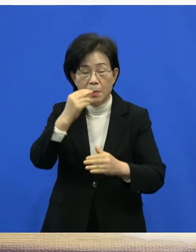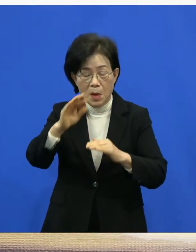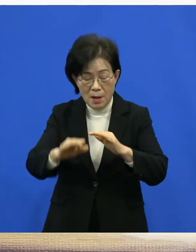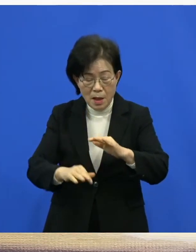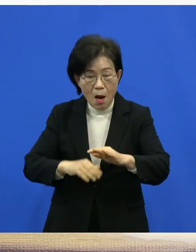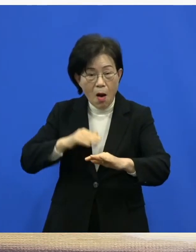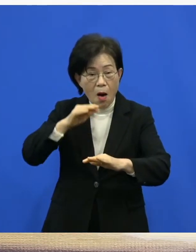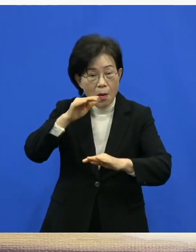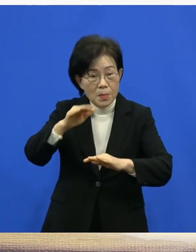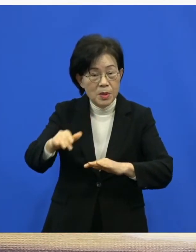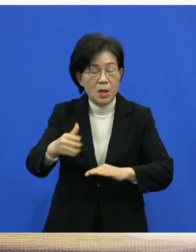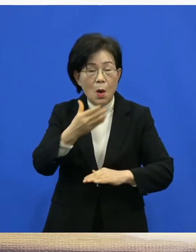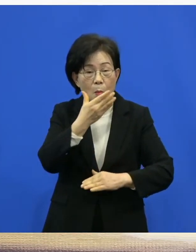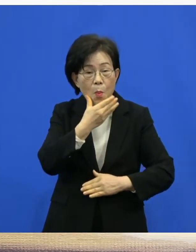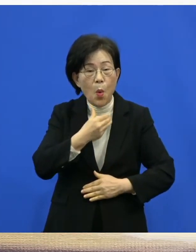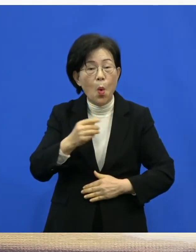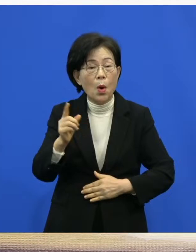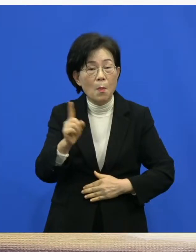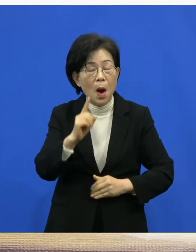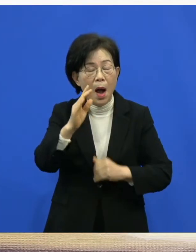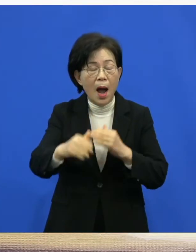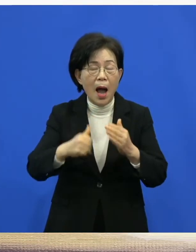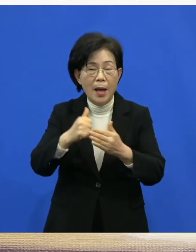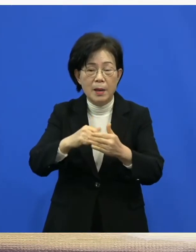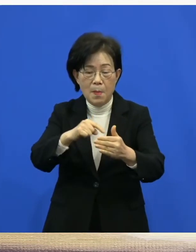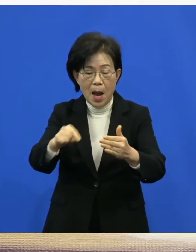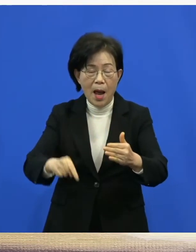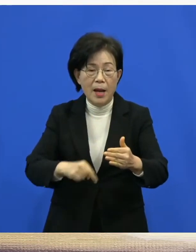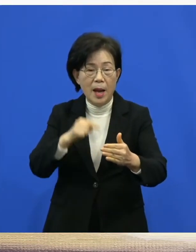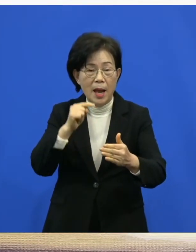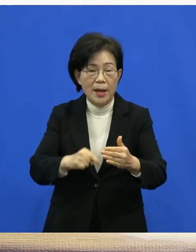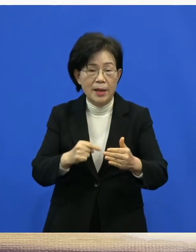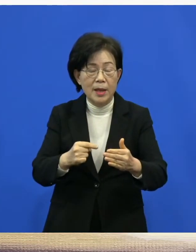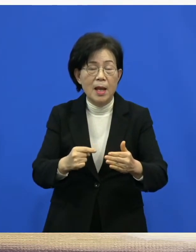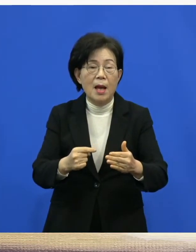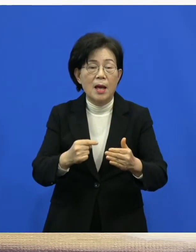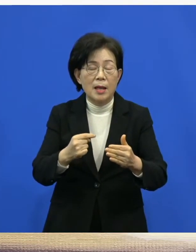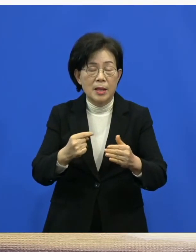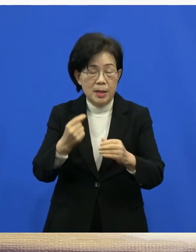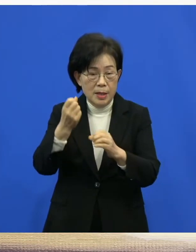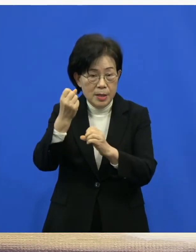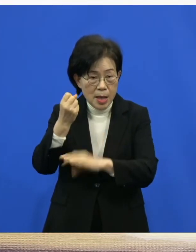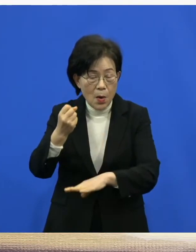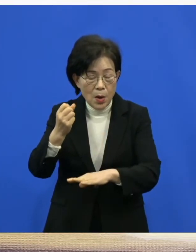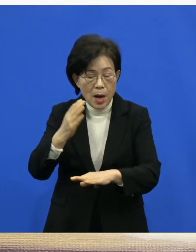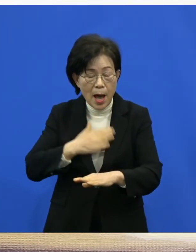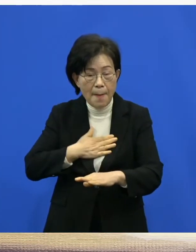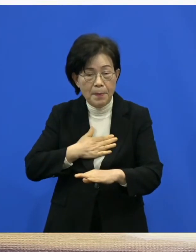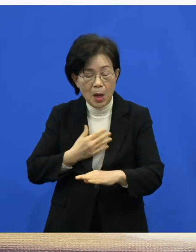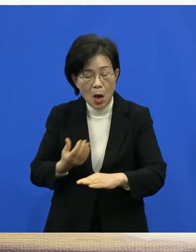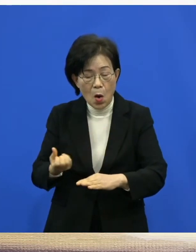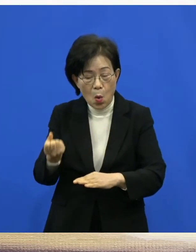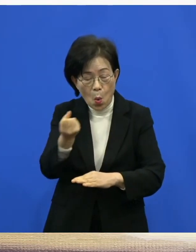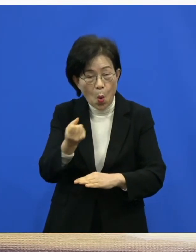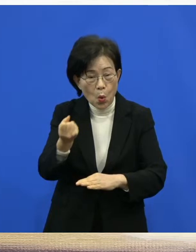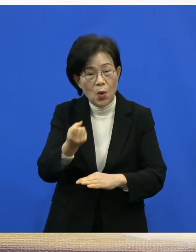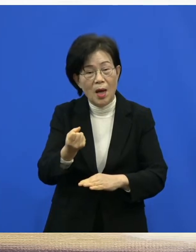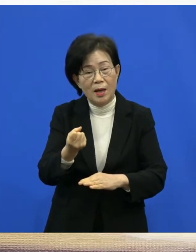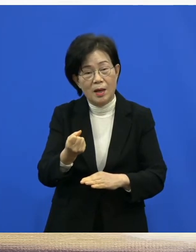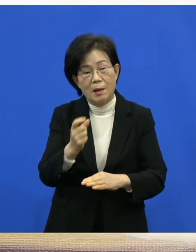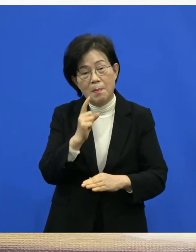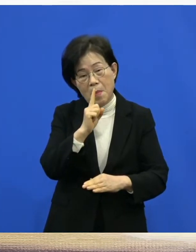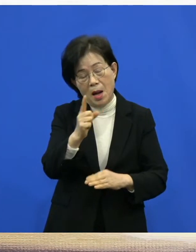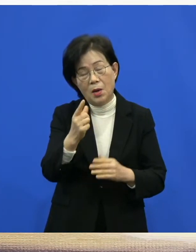말이죠. 그래서 복을 받았다는 말은 하나님 안에 있는 생명의 엄청난 자원을 내가 함께 공유한다라는 의미가 있어요.